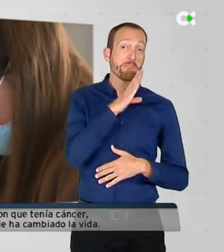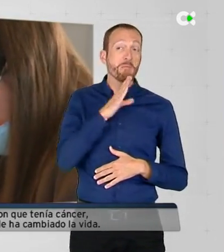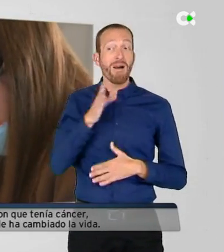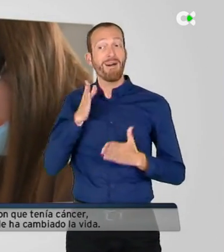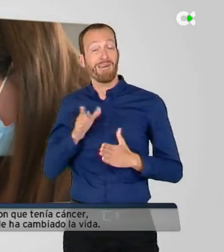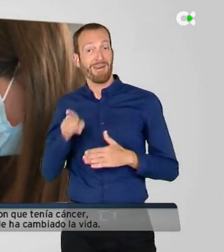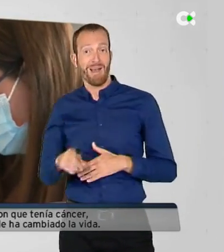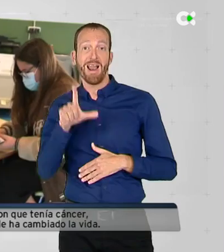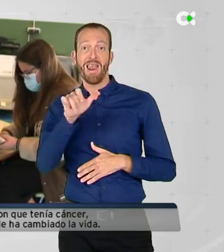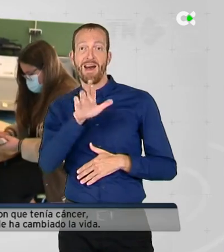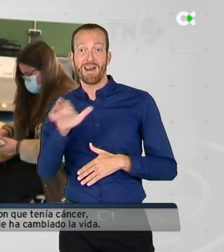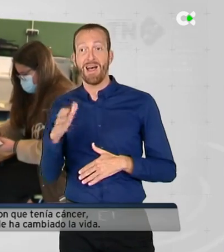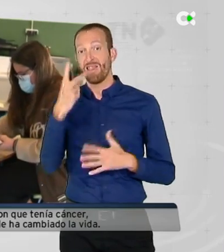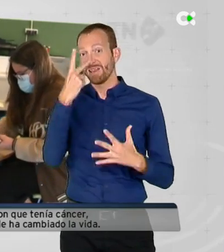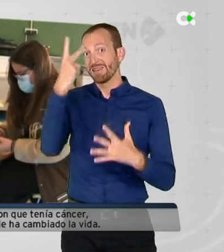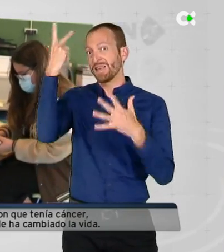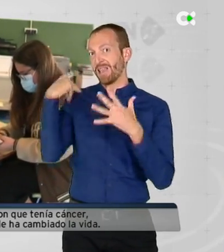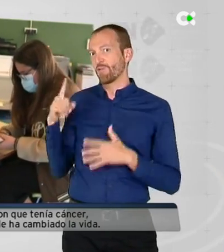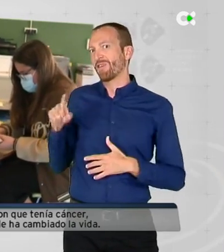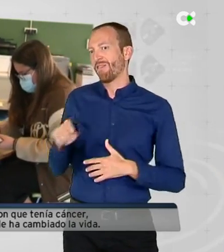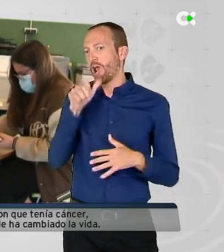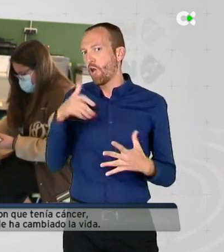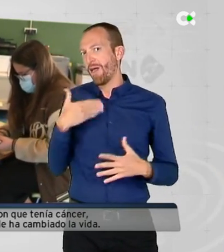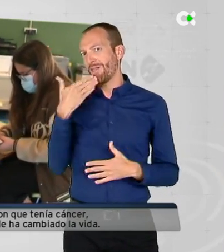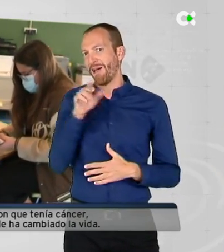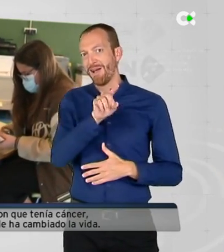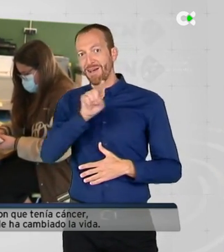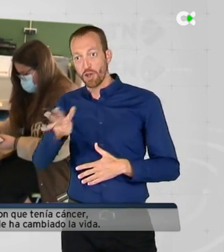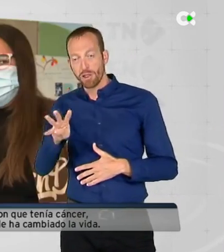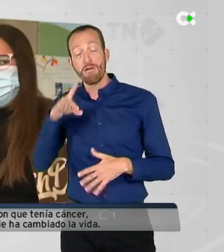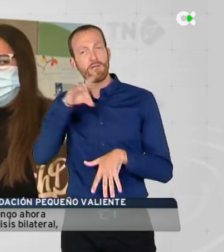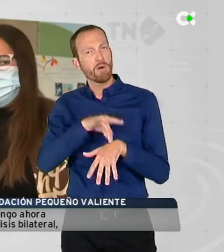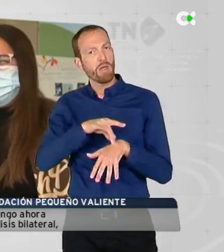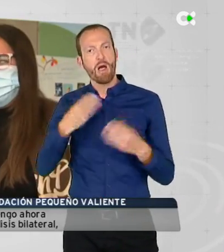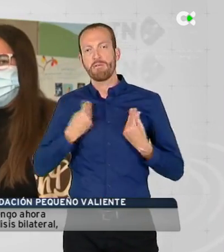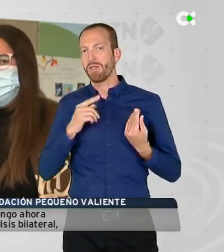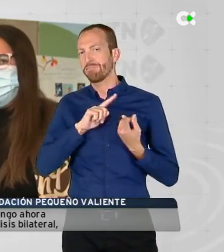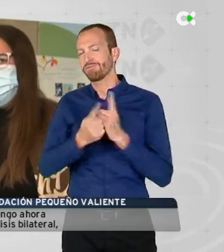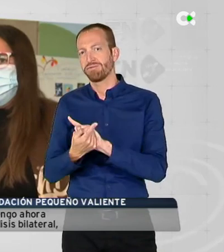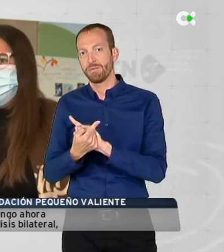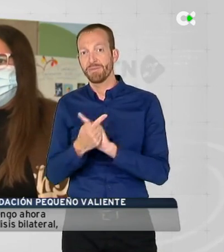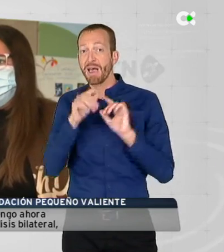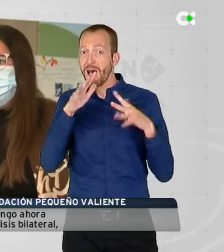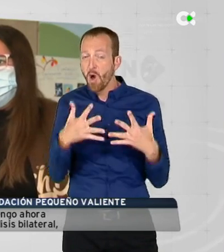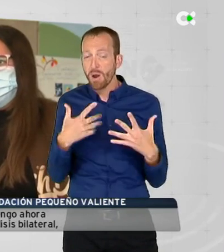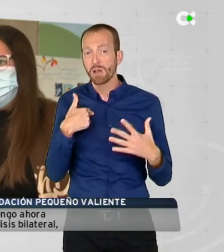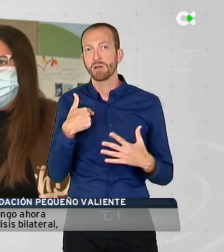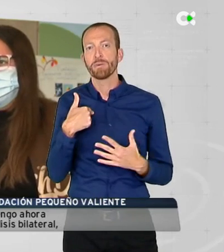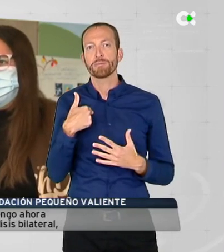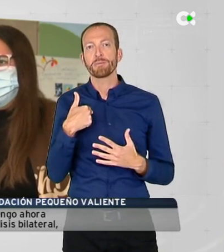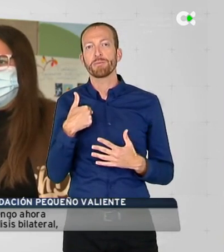años que hace 7 le dijeron que tenía cáncer, una enfermedad que le ha cambiado la vida. Lo que tengo ahora es